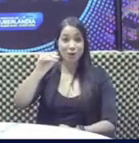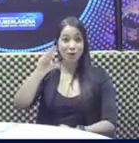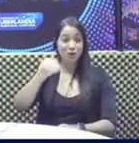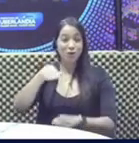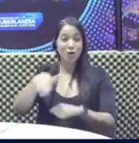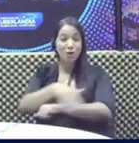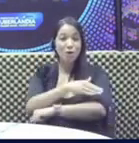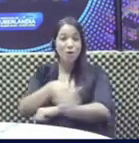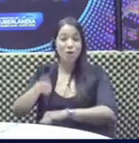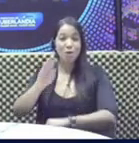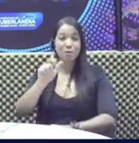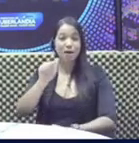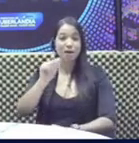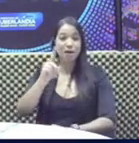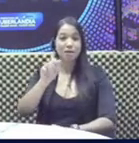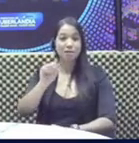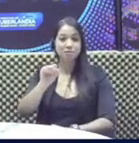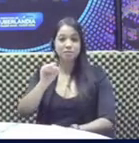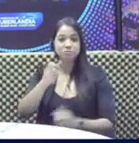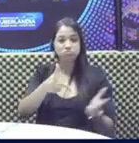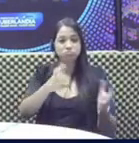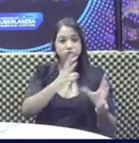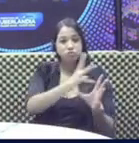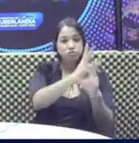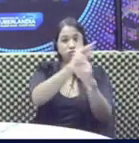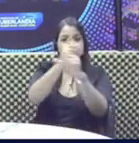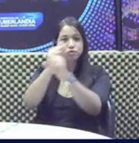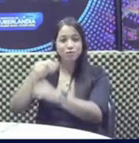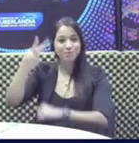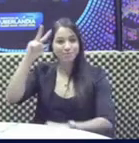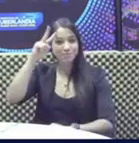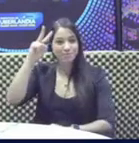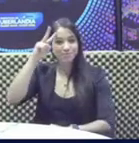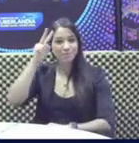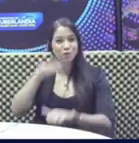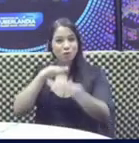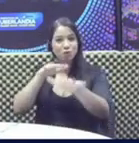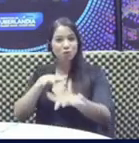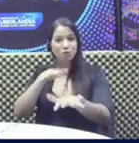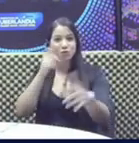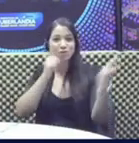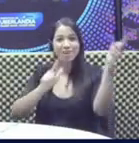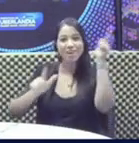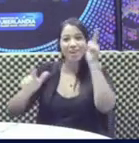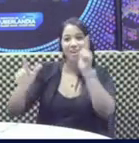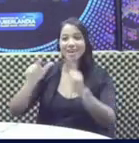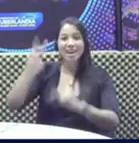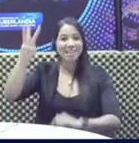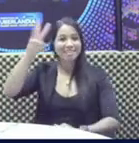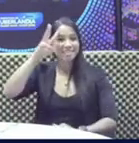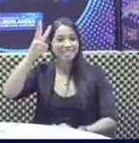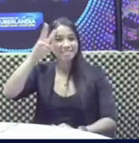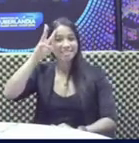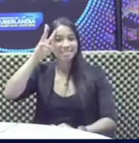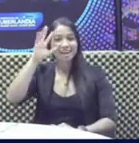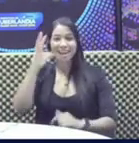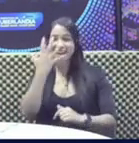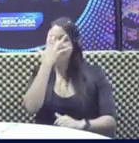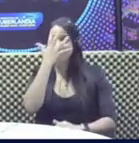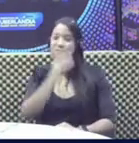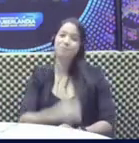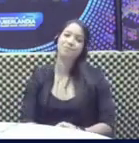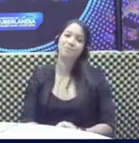na Avenida Balaiadas, com apuração das campeãs na segunda e desfile das ganhadoras na terça-feira de